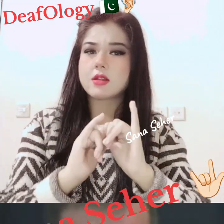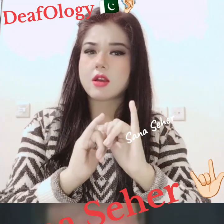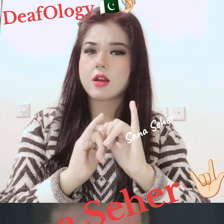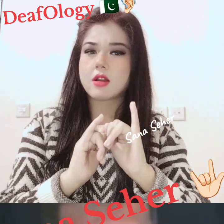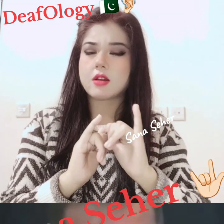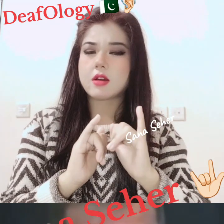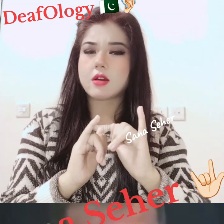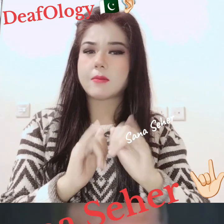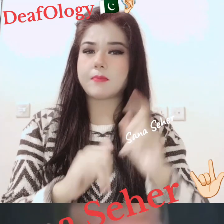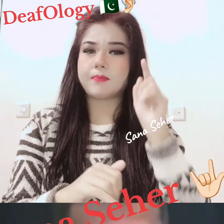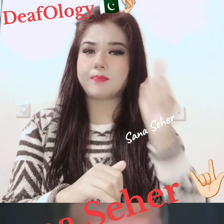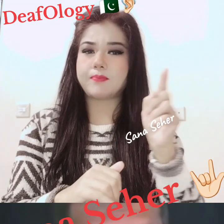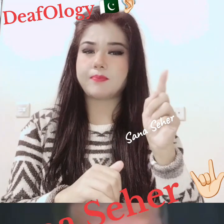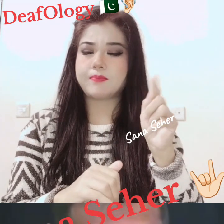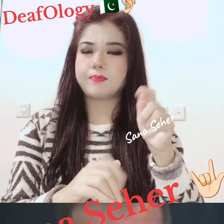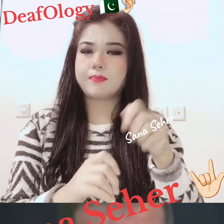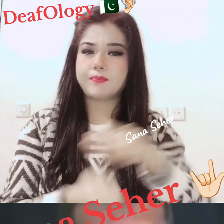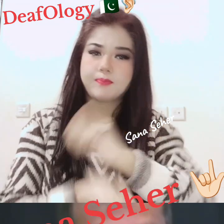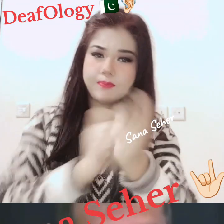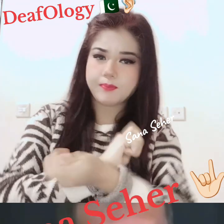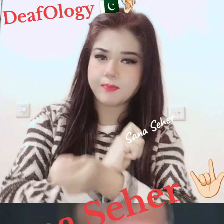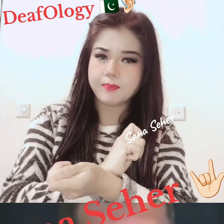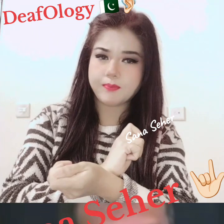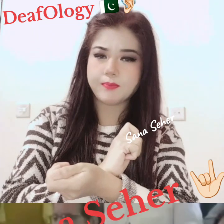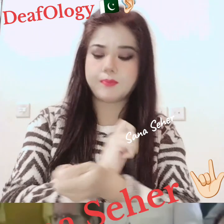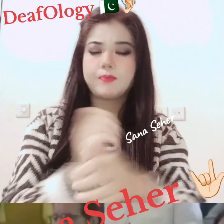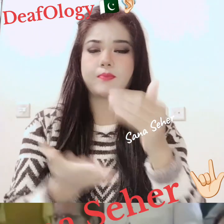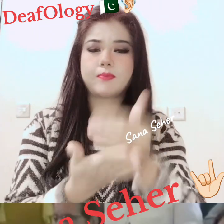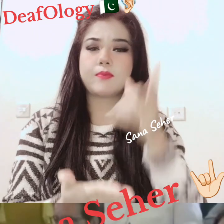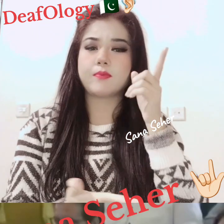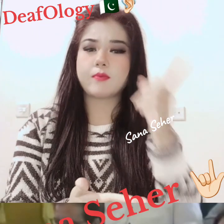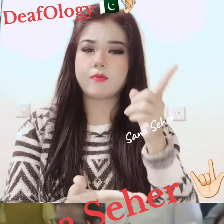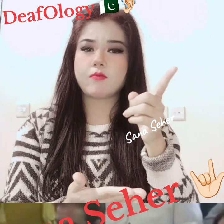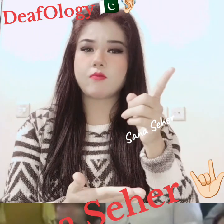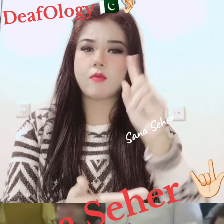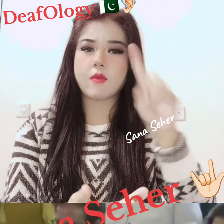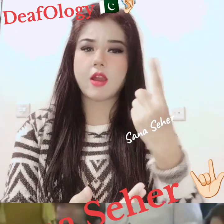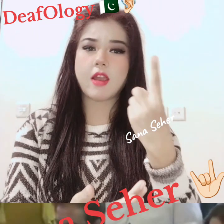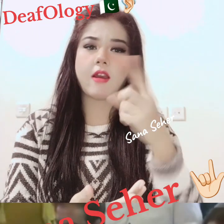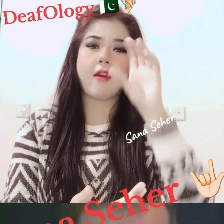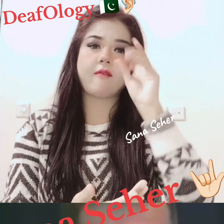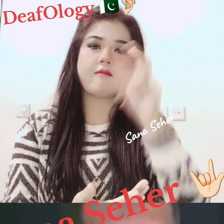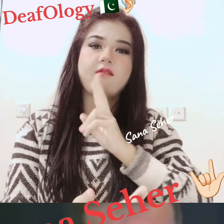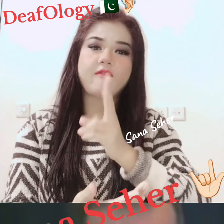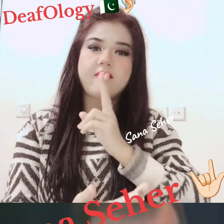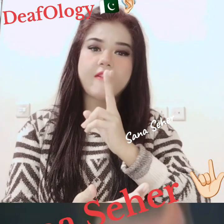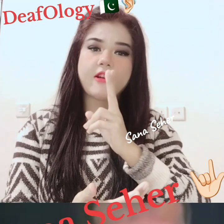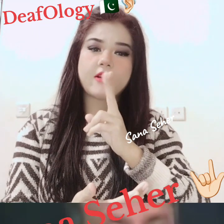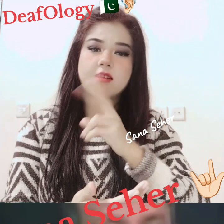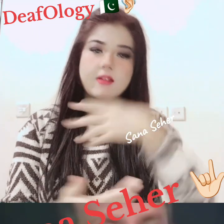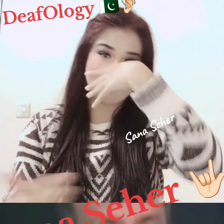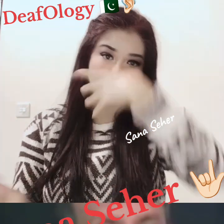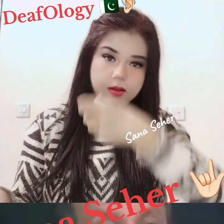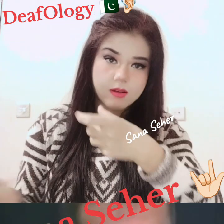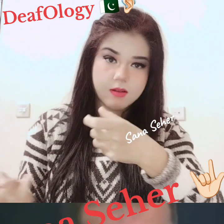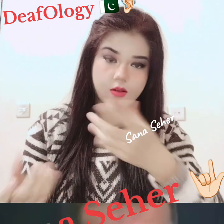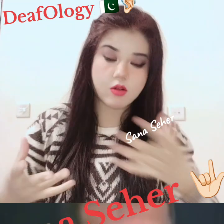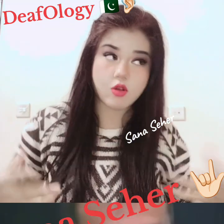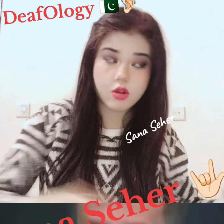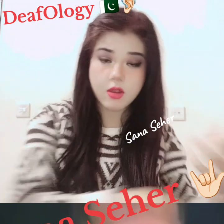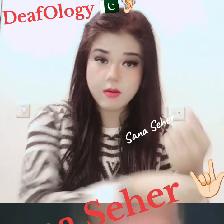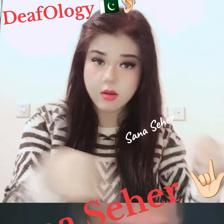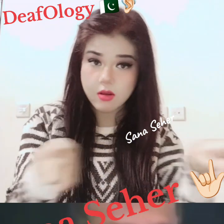سیاسی پارٹی کی طرف الوڈ کر رہے ہیں، کیا وہ لوگوں کو یہ ایک بیانیہ اس دہشت گردی کے ناصور کے خلاف بنانے دے رہے ہیں یا